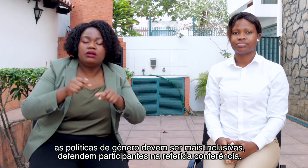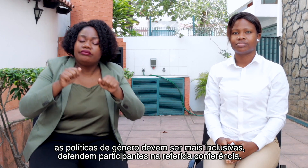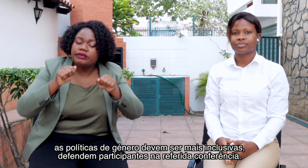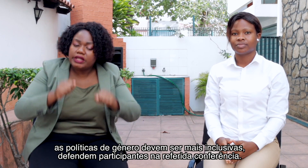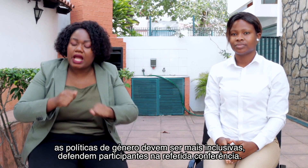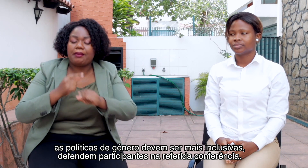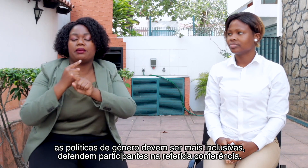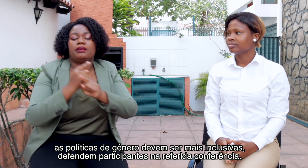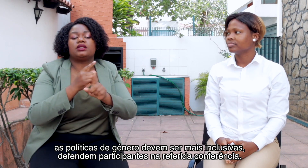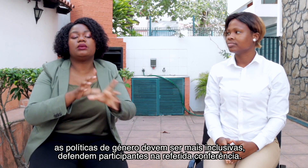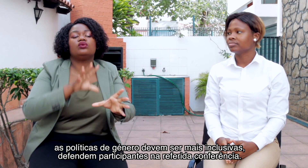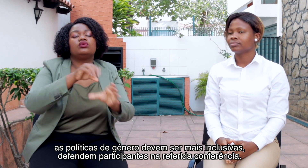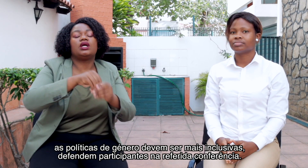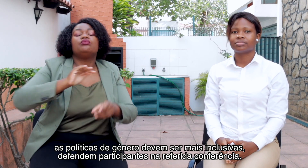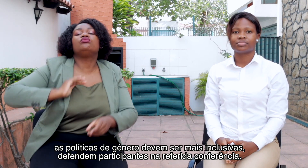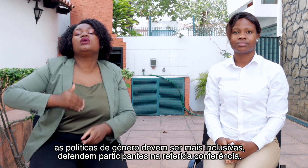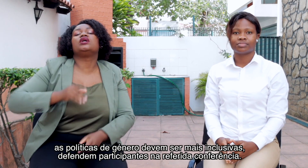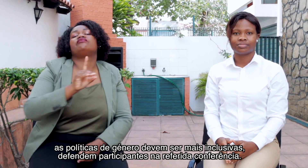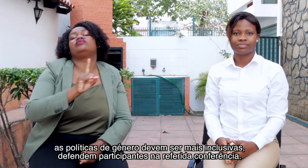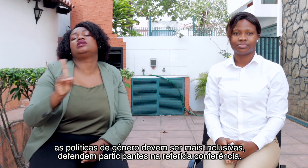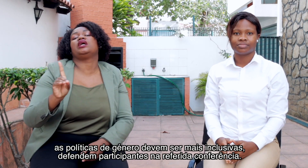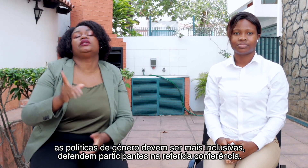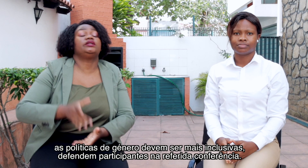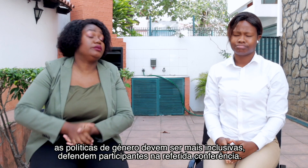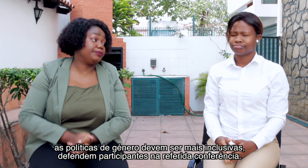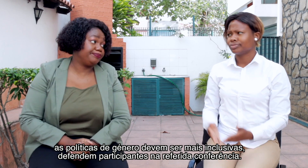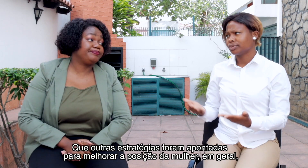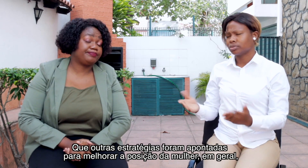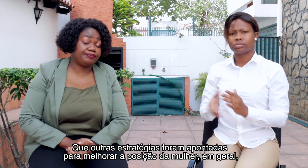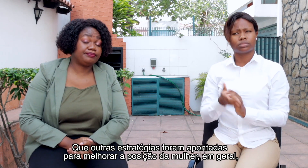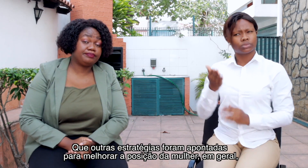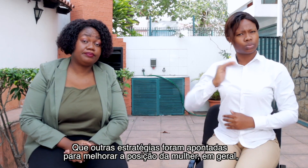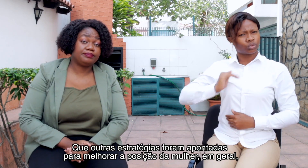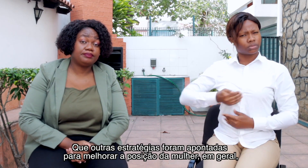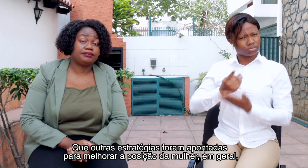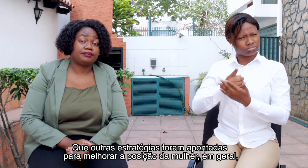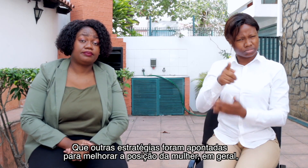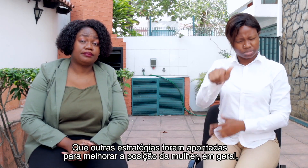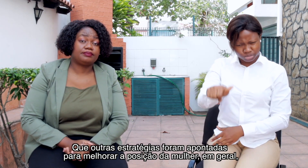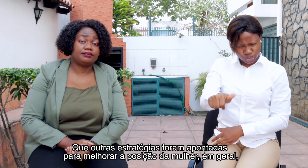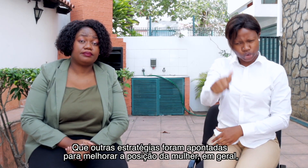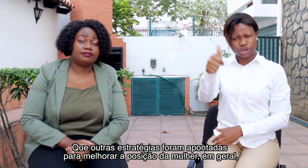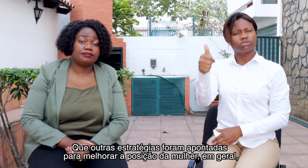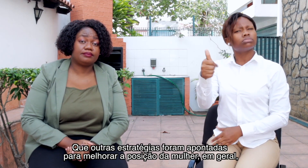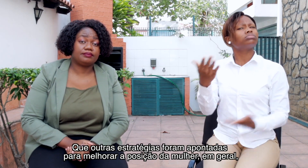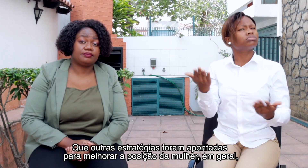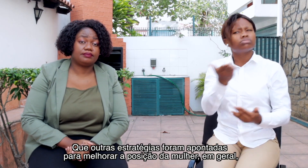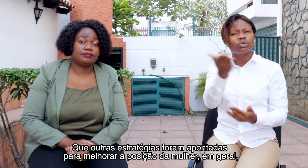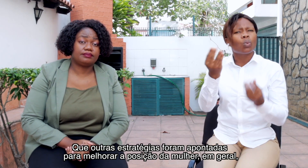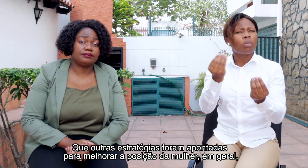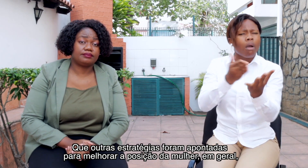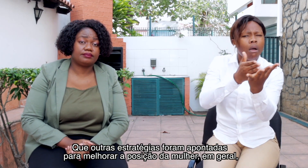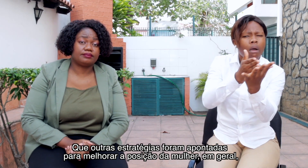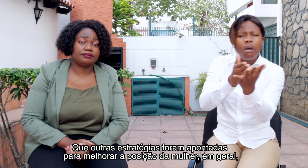ser mais inclusivas, defendem participantes da referida conferência. Que outras estratégias foram apontadas para melhorar